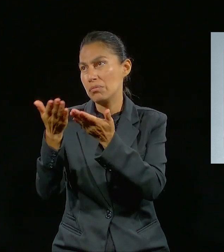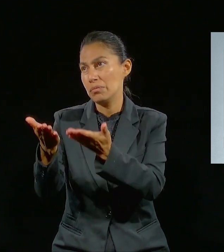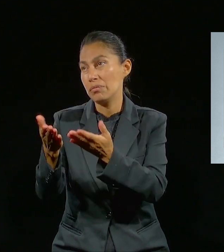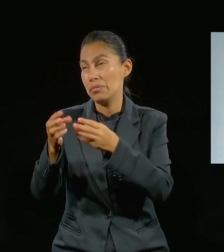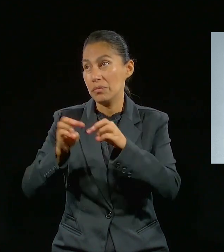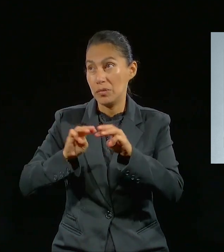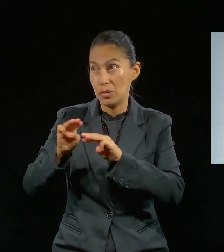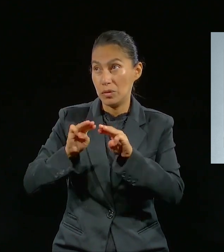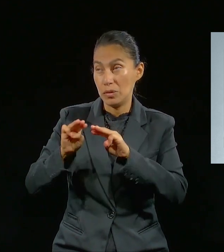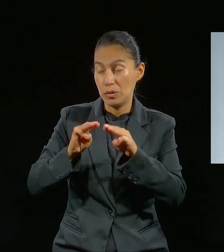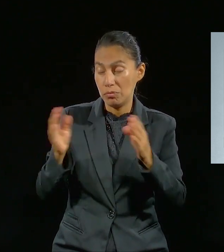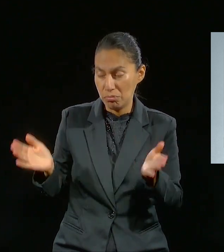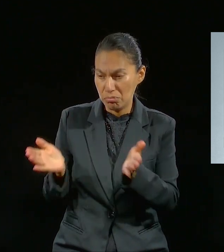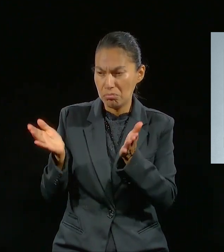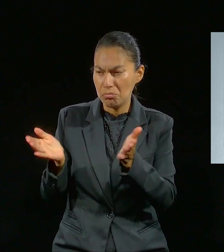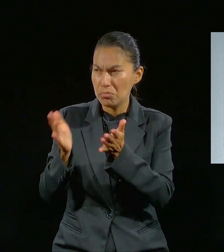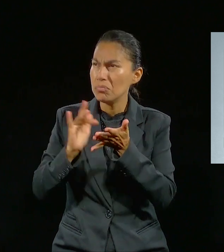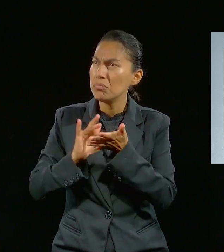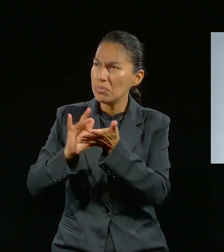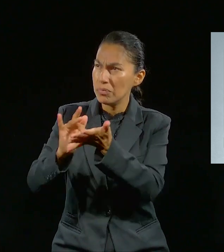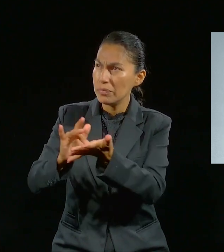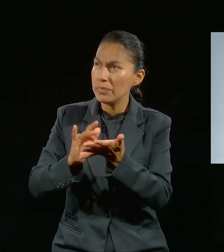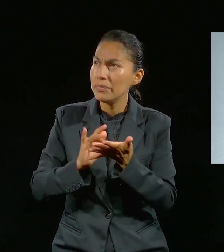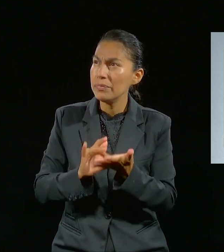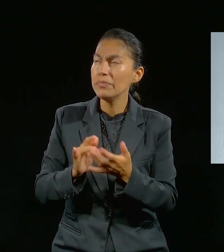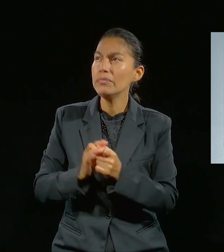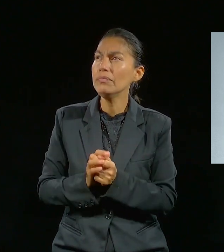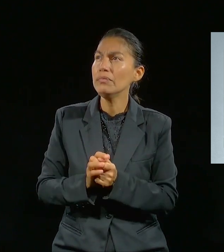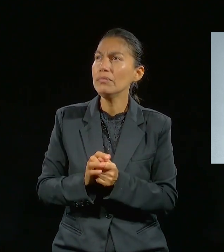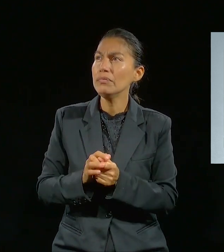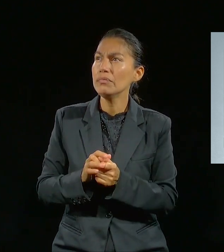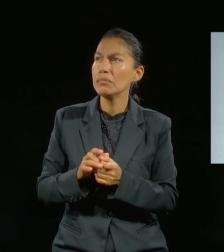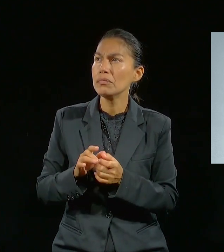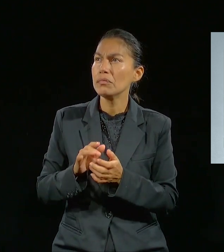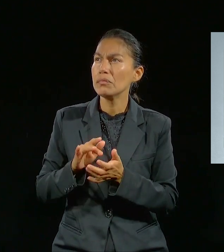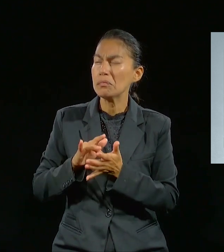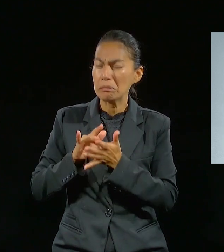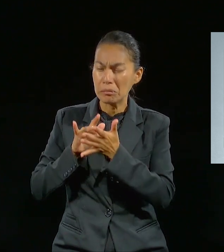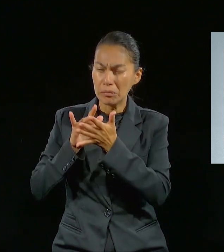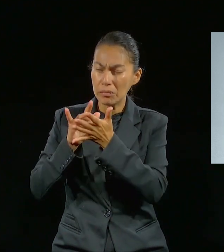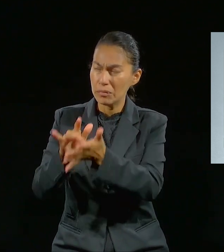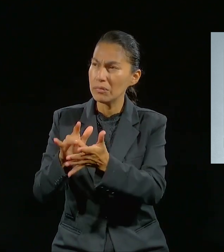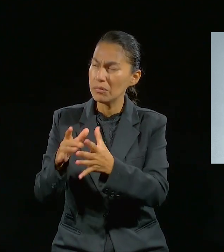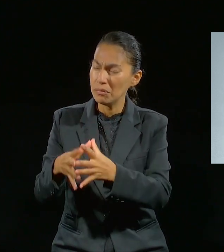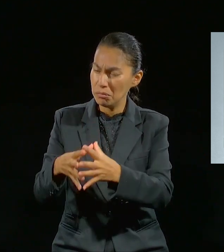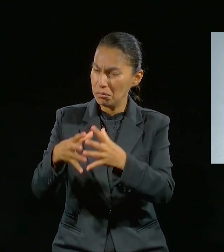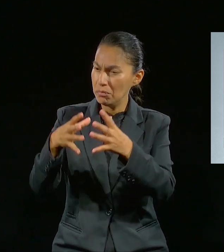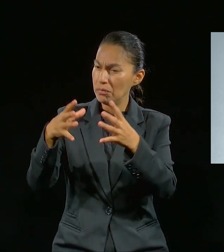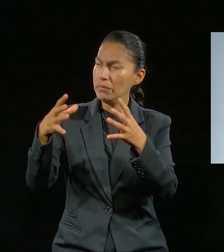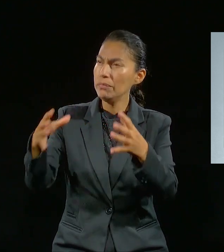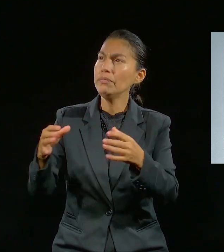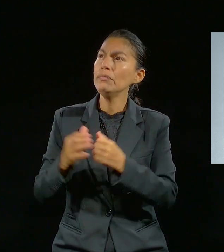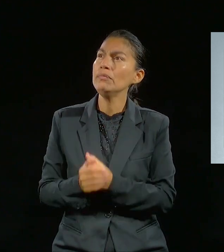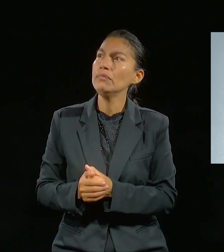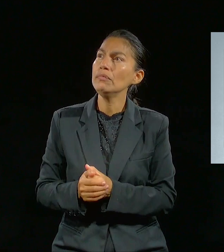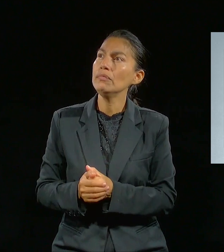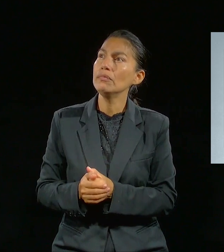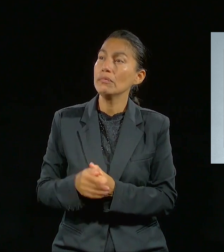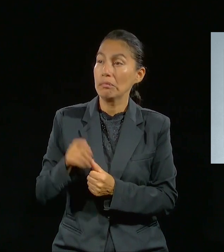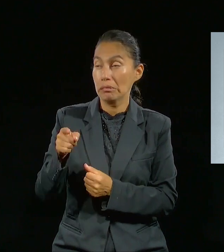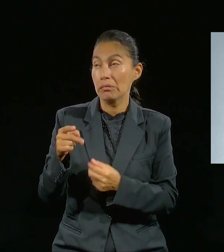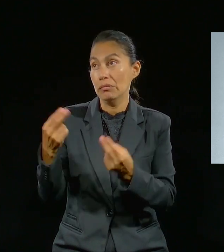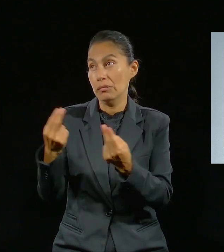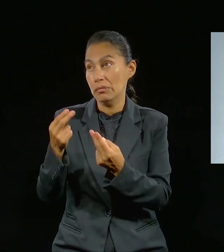idónea, la que lo va a ayudar en su ministerio, la que la va a hacer crecer, Señor. Porque ella necesita